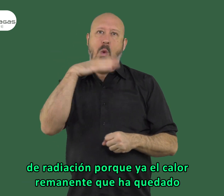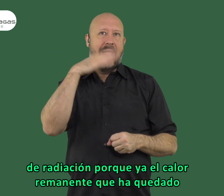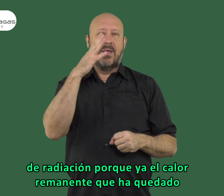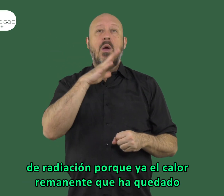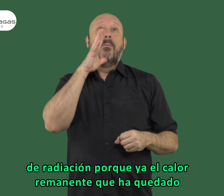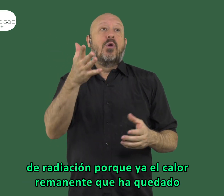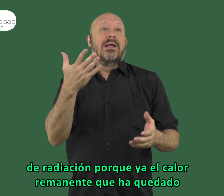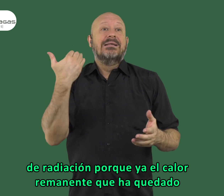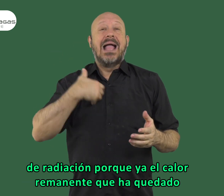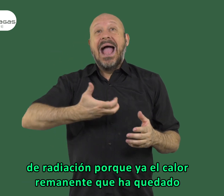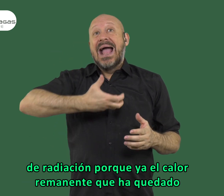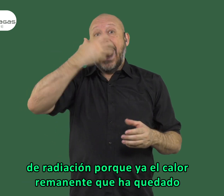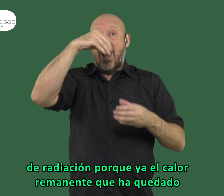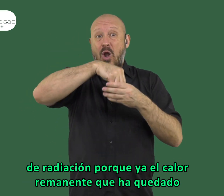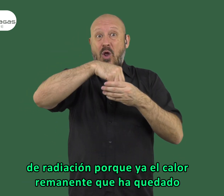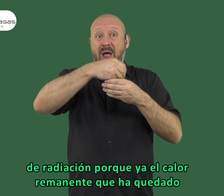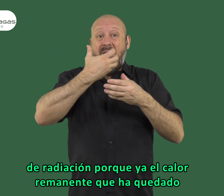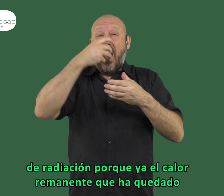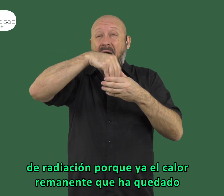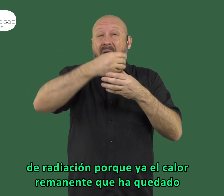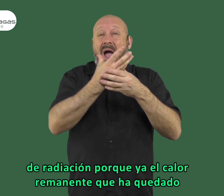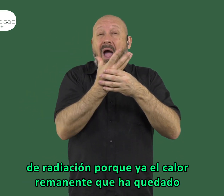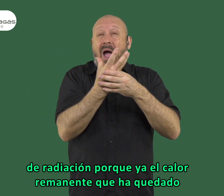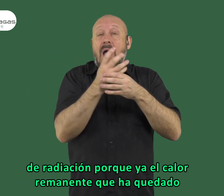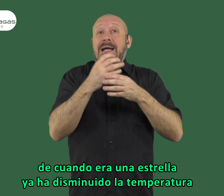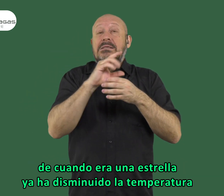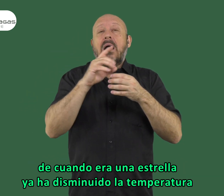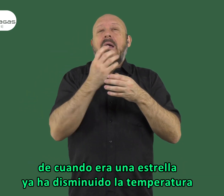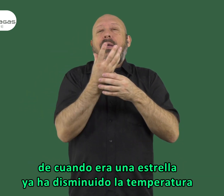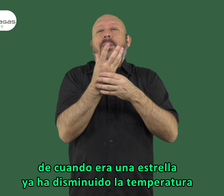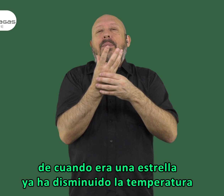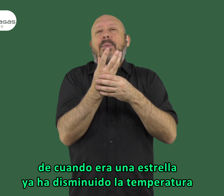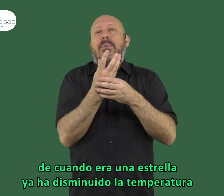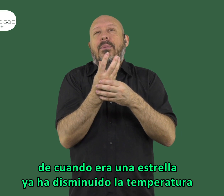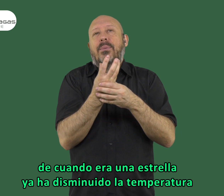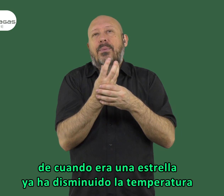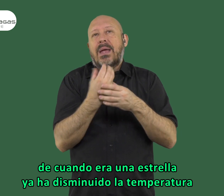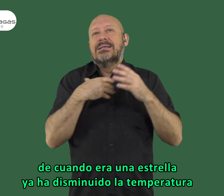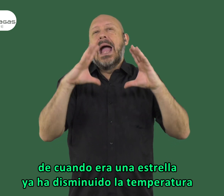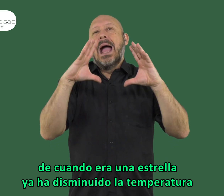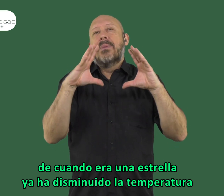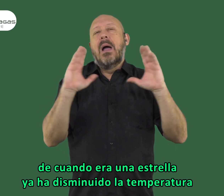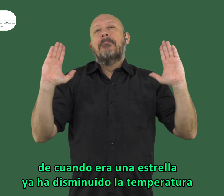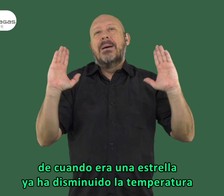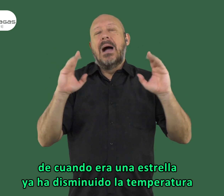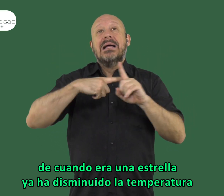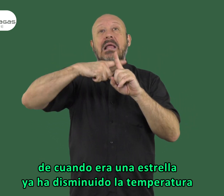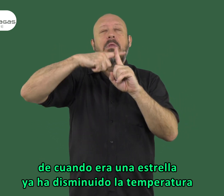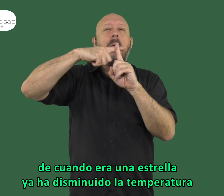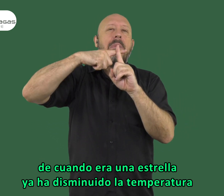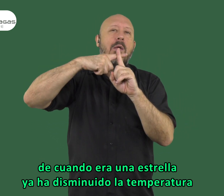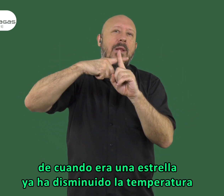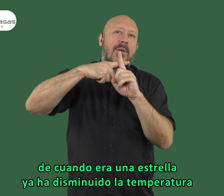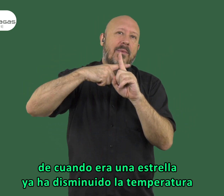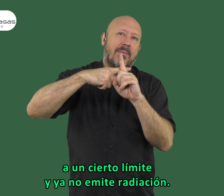de radiación, porque ya el calor remanente que ha quedado de cuando era una estrella ya se ha apagado, ya ha